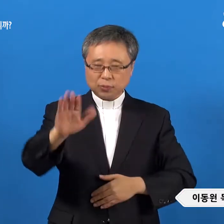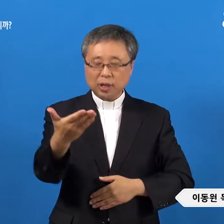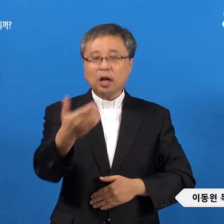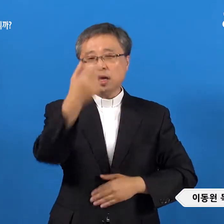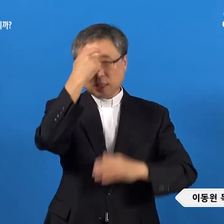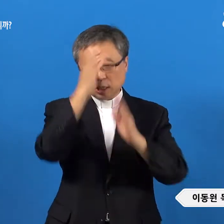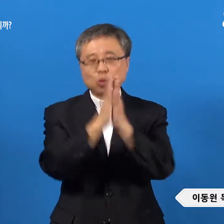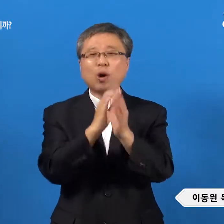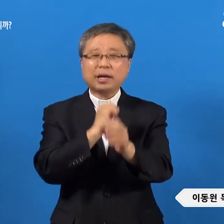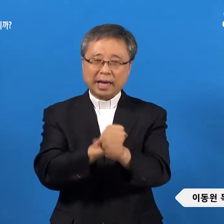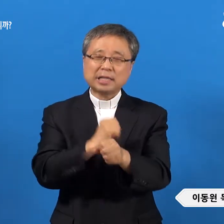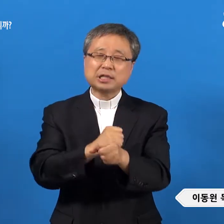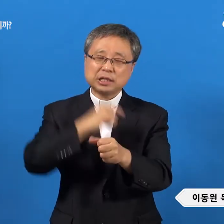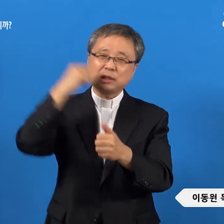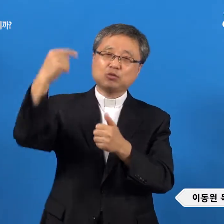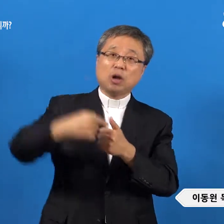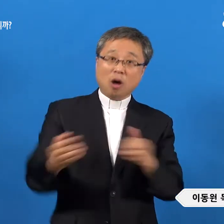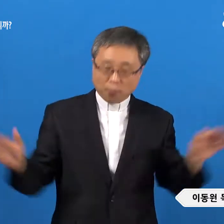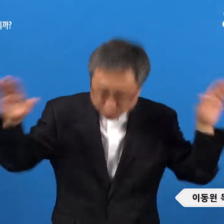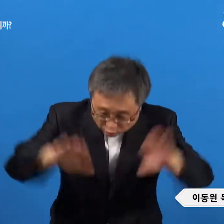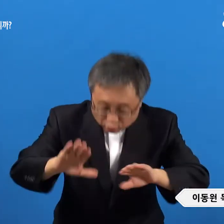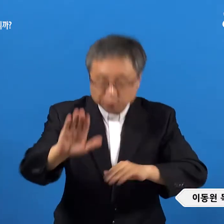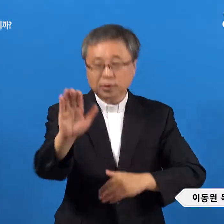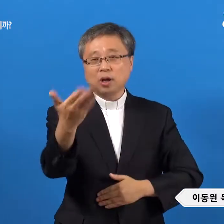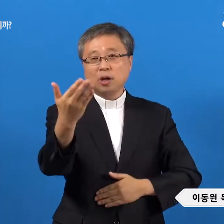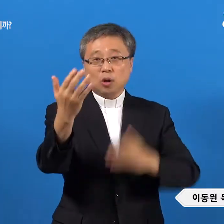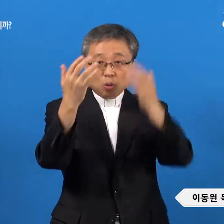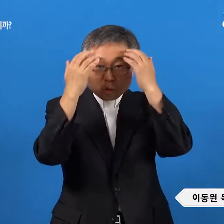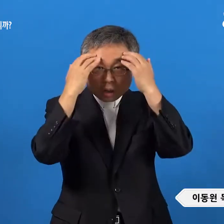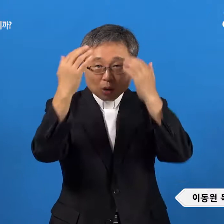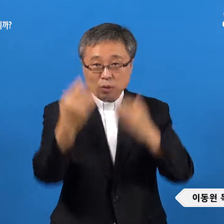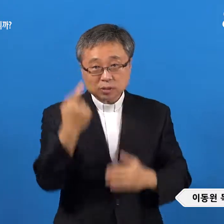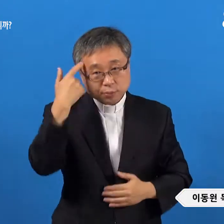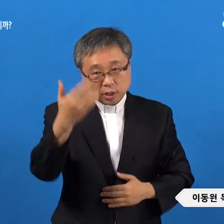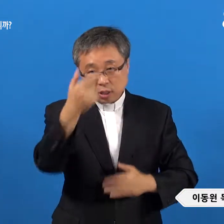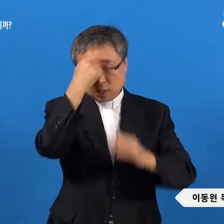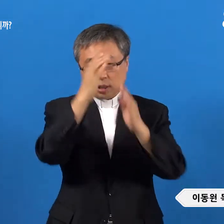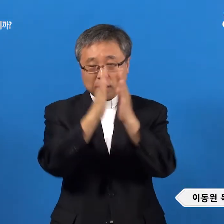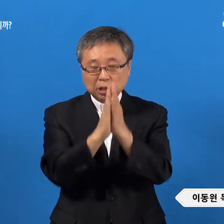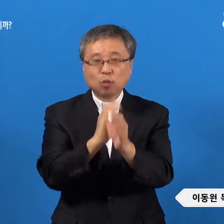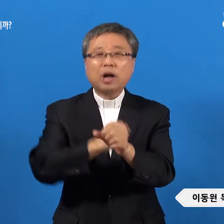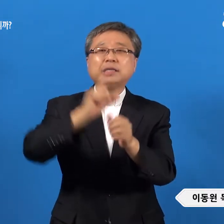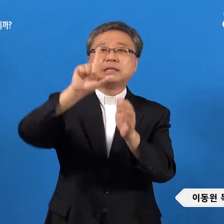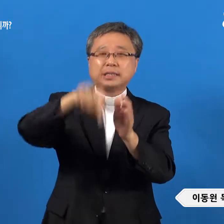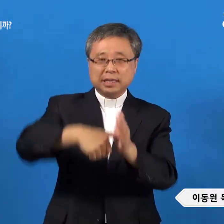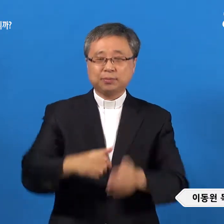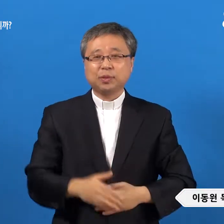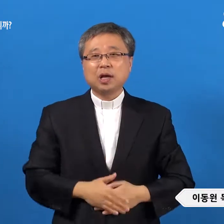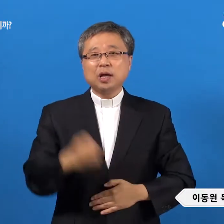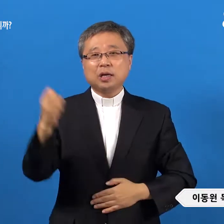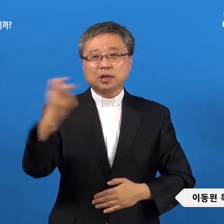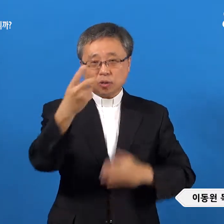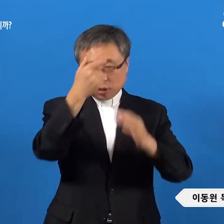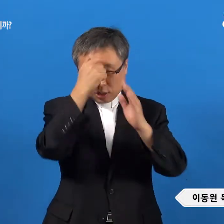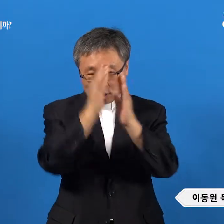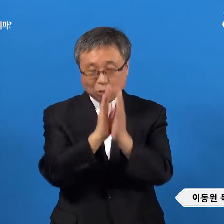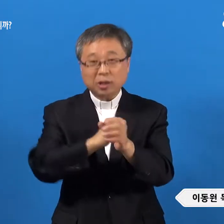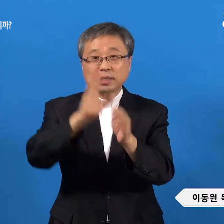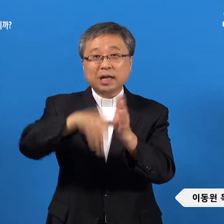기도시키는구나. 엎드리셔야 합니다. 고난이 왔습니까? 기도할 시간입니다. 그리고 기도할 때 단순히 기도만 하는